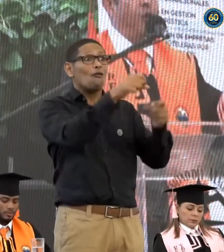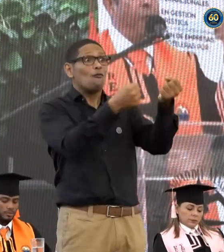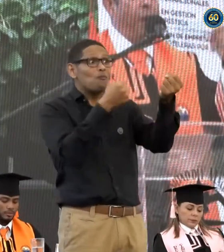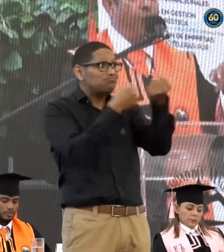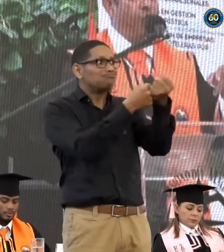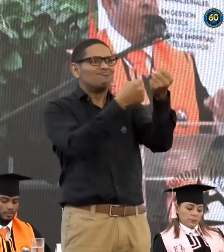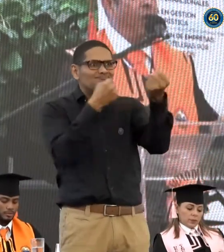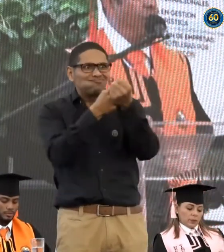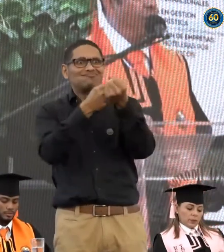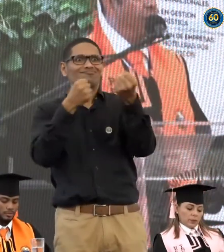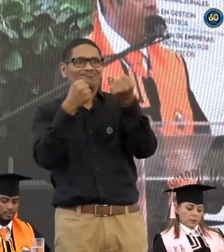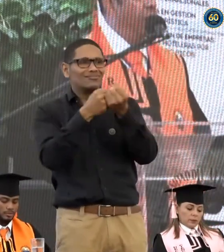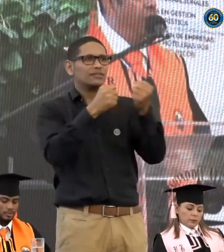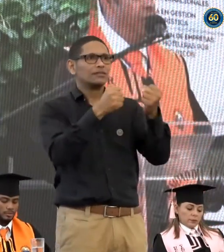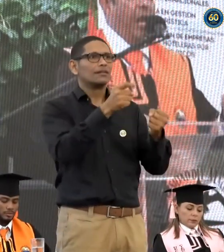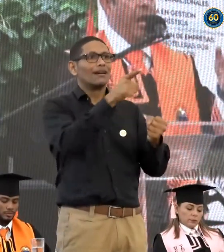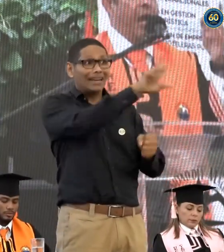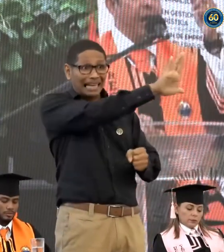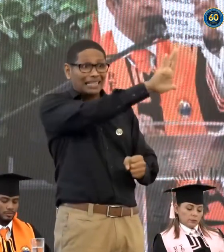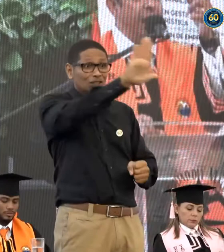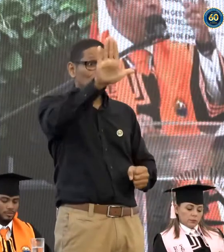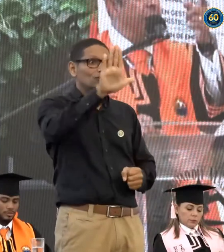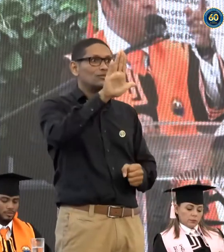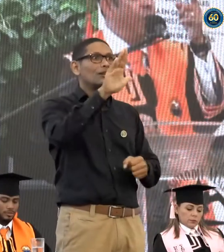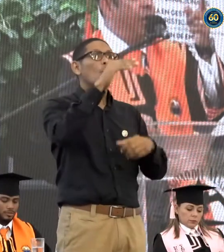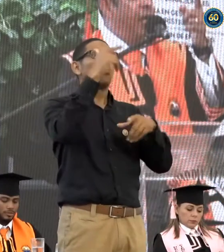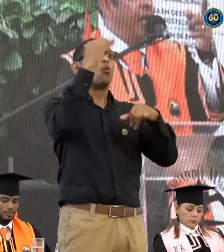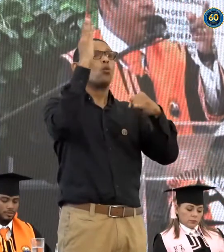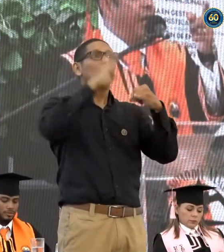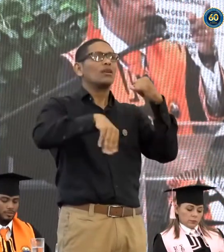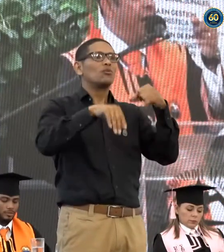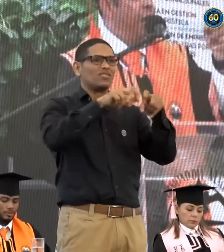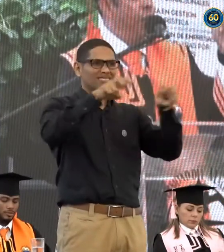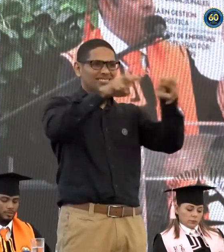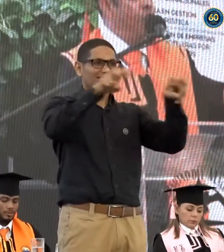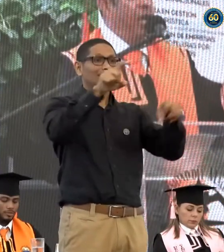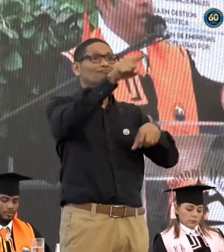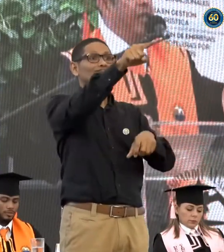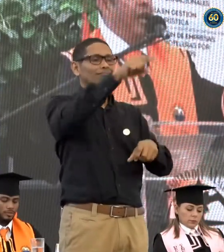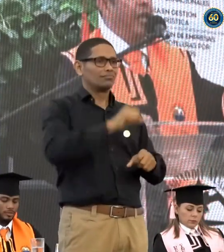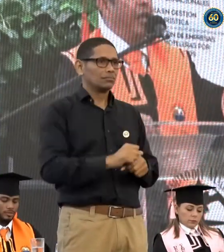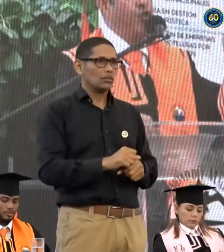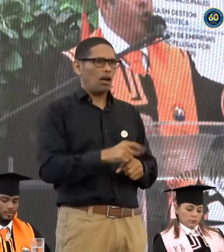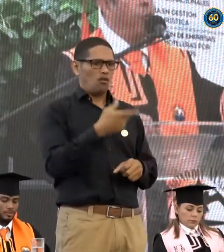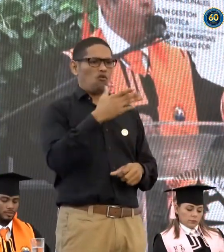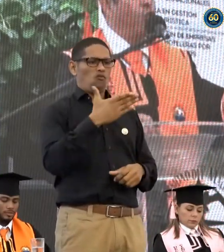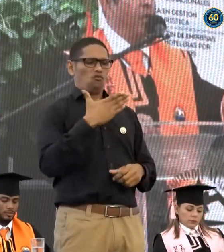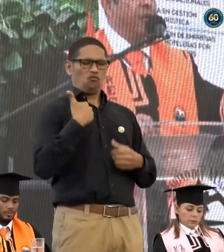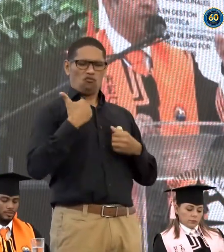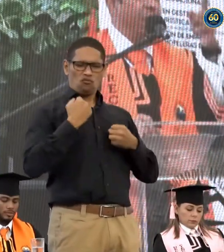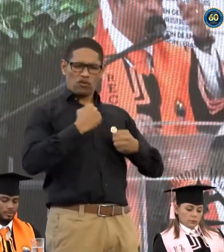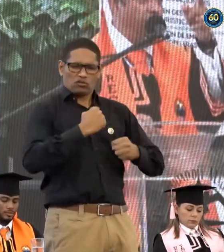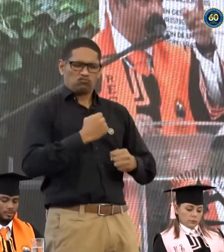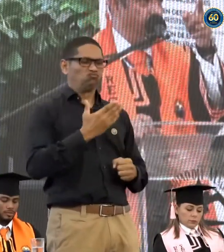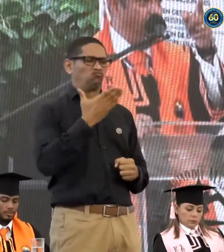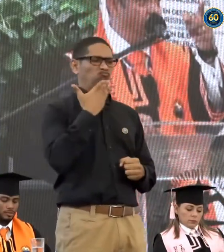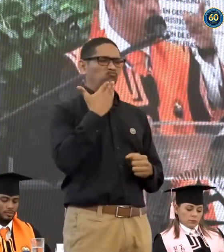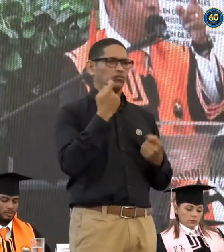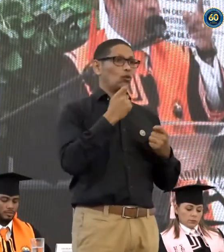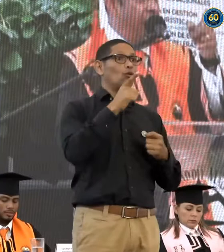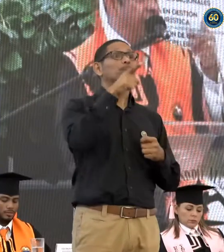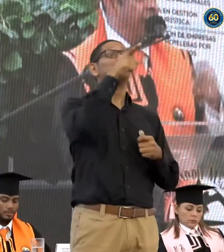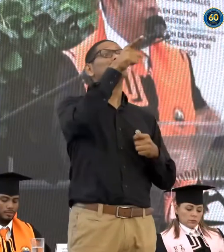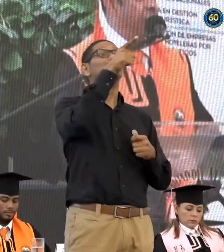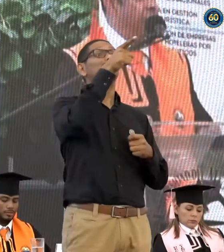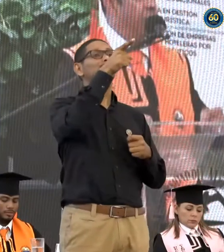ustedes lo fueran denle las gracias a esas personas que están allá porque ustedes están aquí no sólo por ustedes sino también por ellos y gracias a